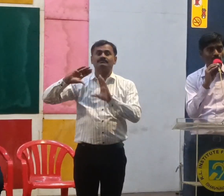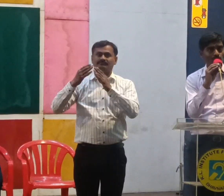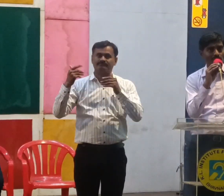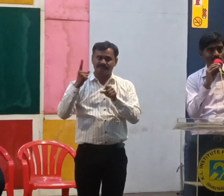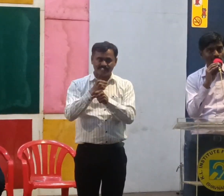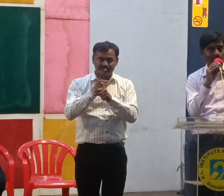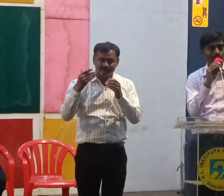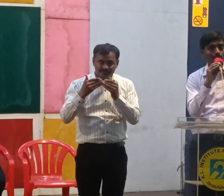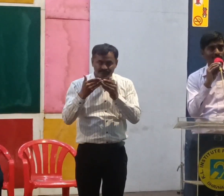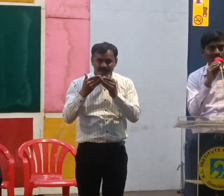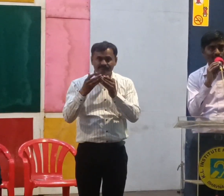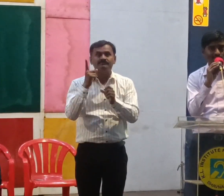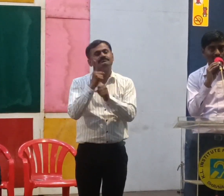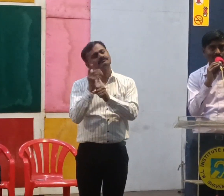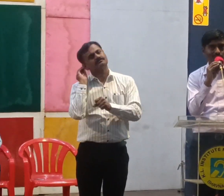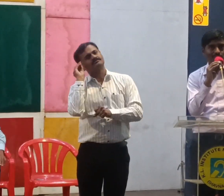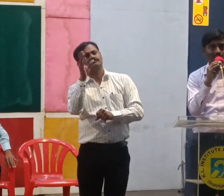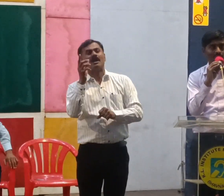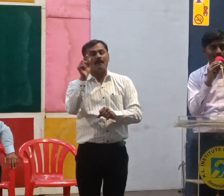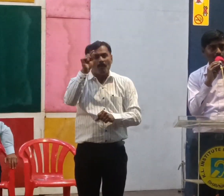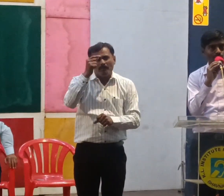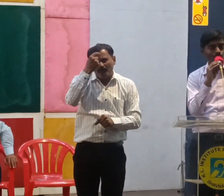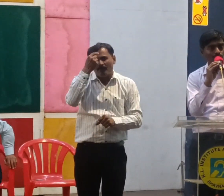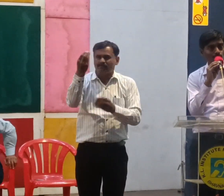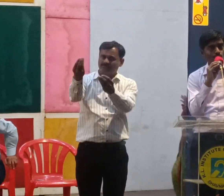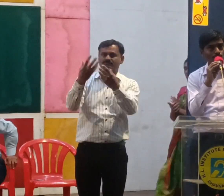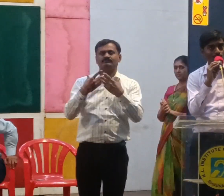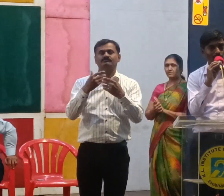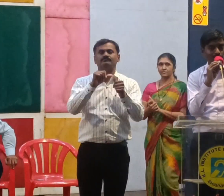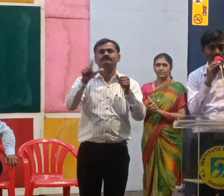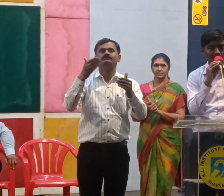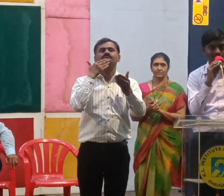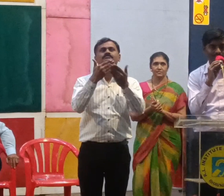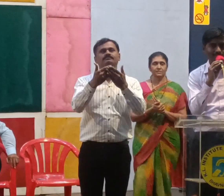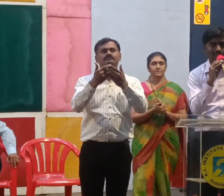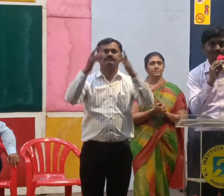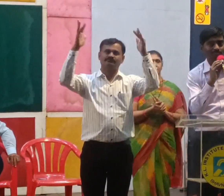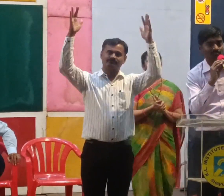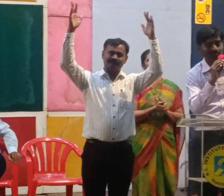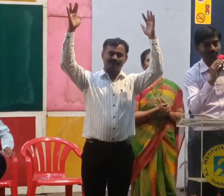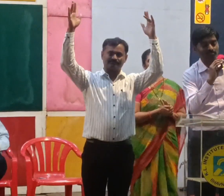કંઈ સૂચન હોય તે શિક્ષકને આપી શકે છે. અસ્તુ, સૌનો ખૂબ ખૂબ આભાર.